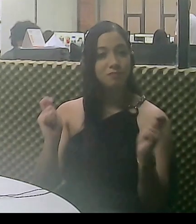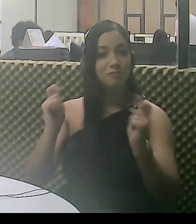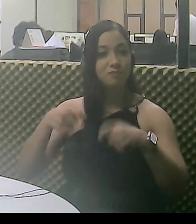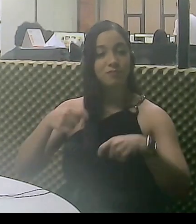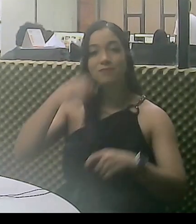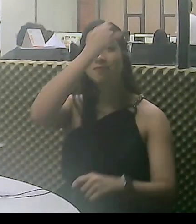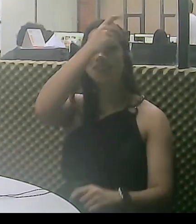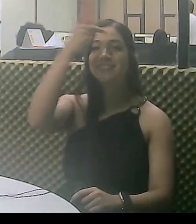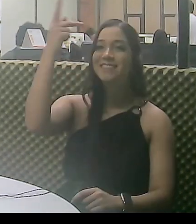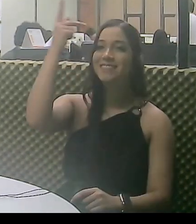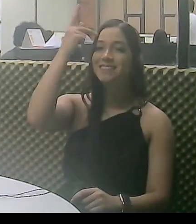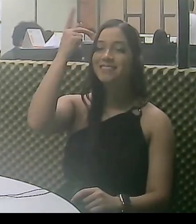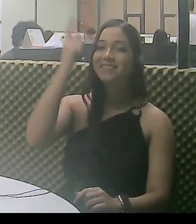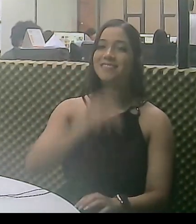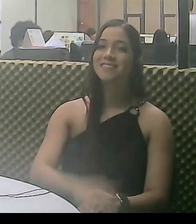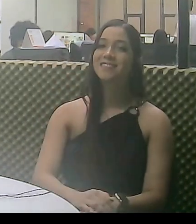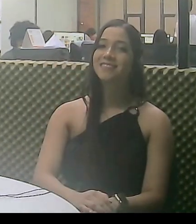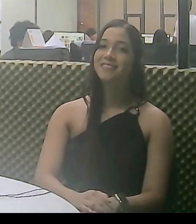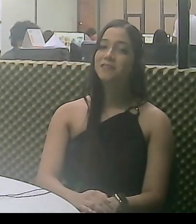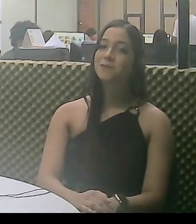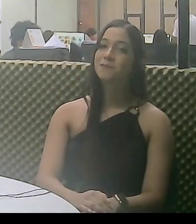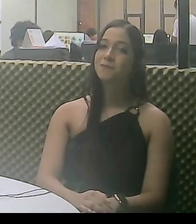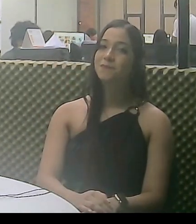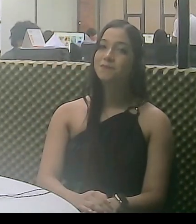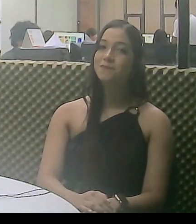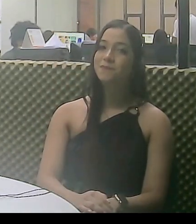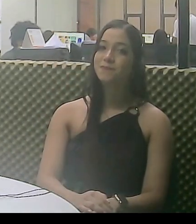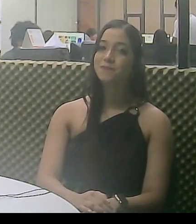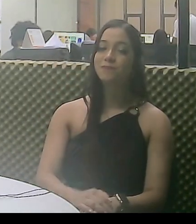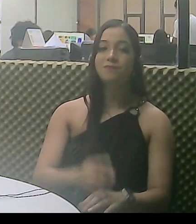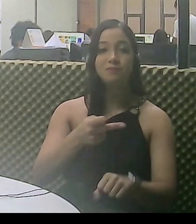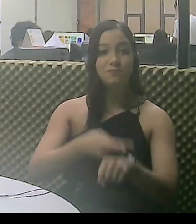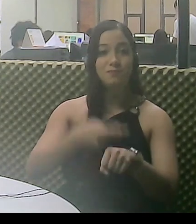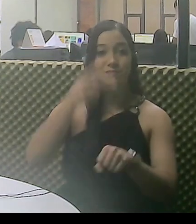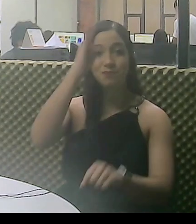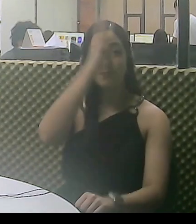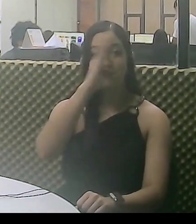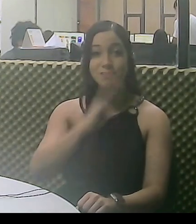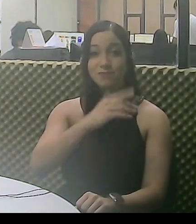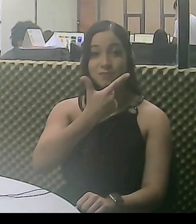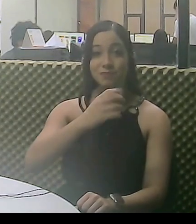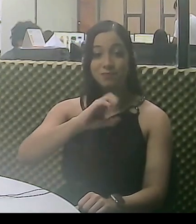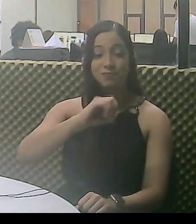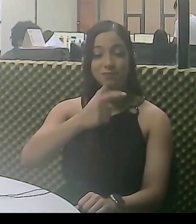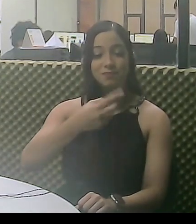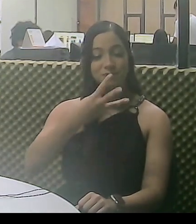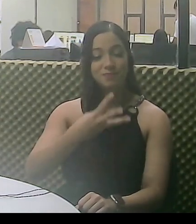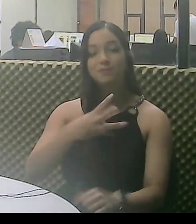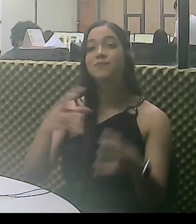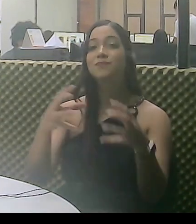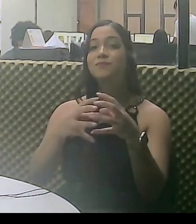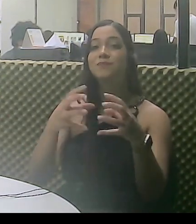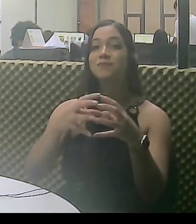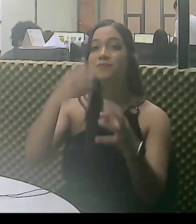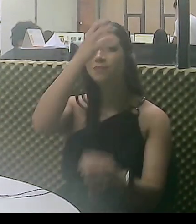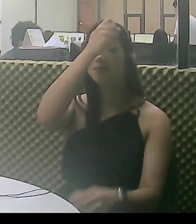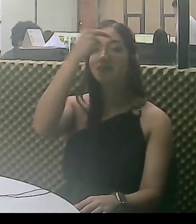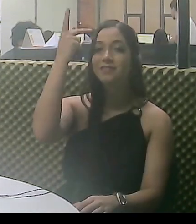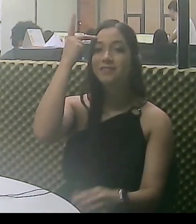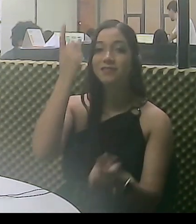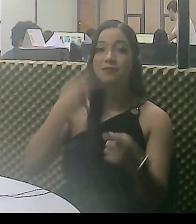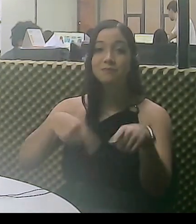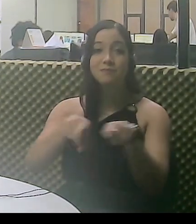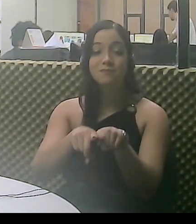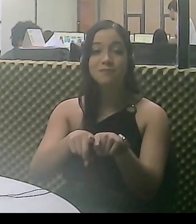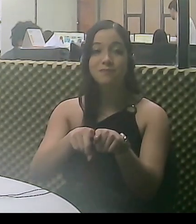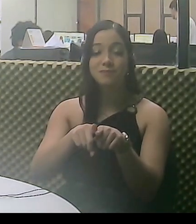pela Prefeitura. E ainda, Troféu Brasil 2023. Equipe da Prefeitura e parceiros